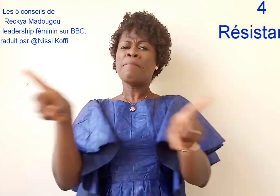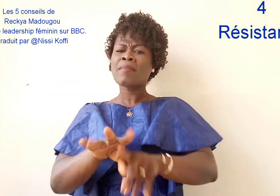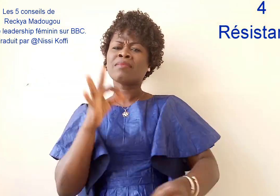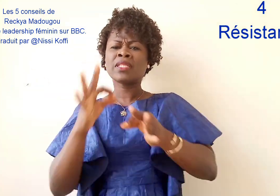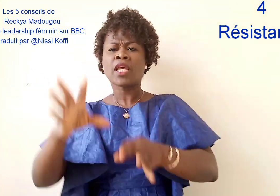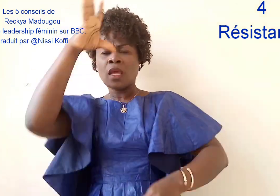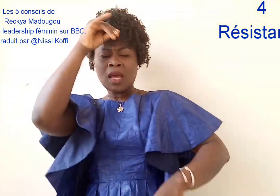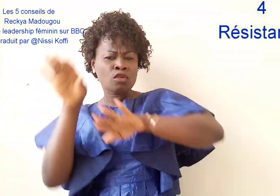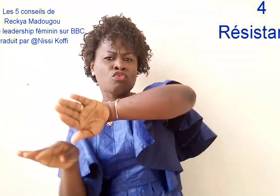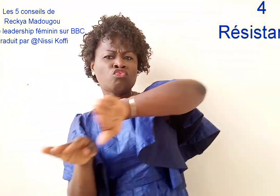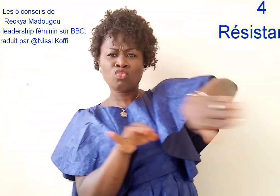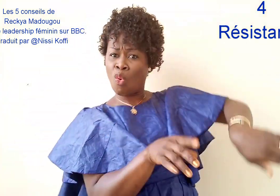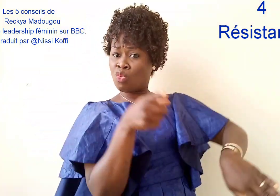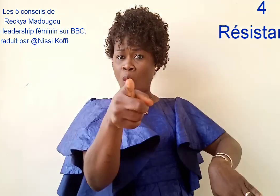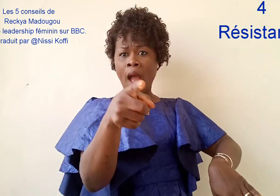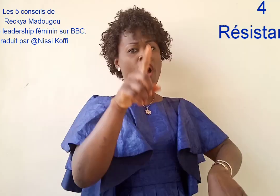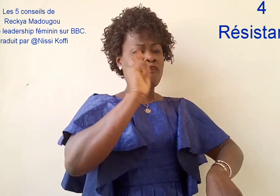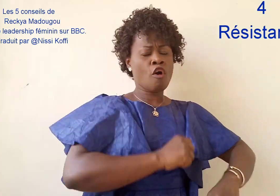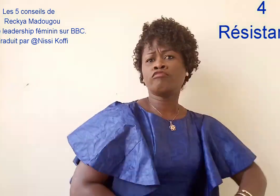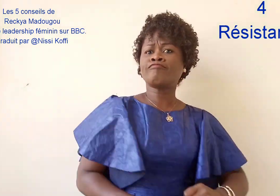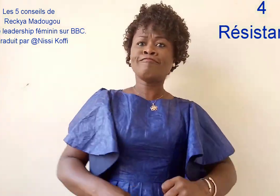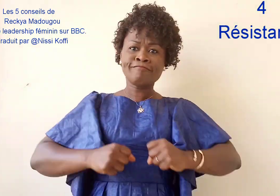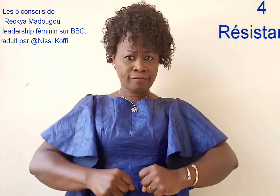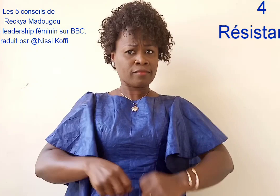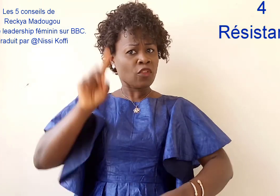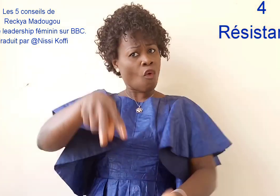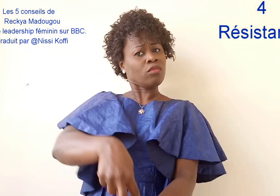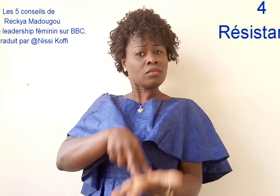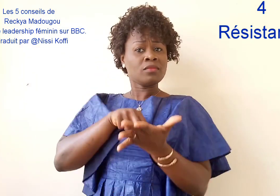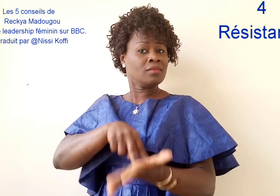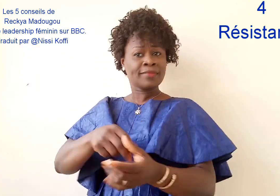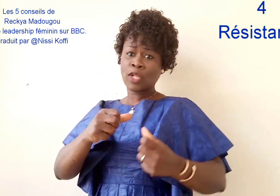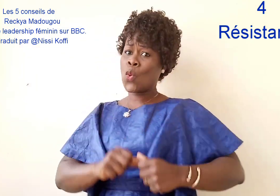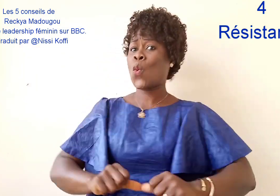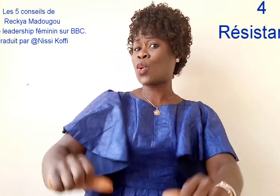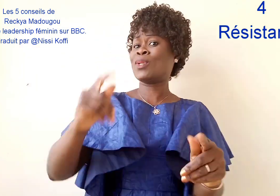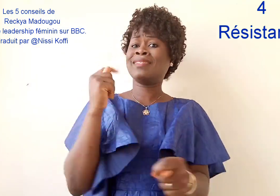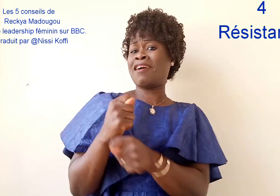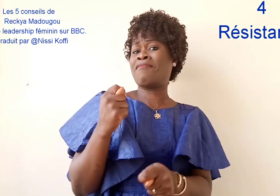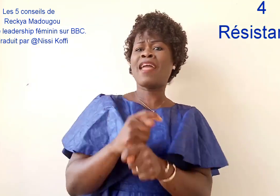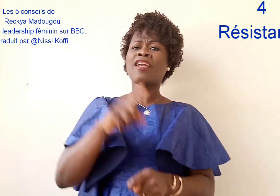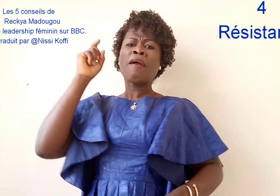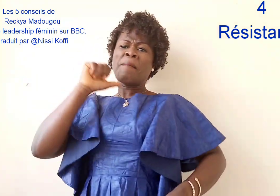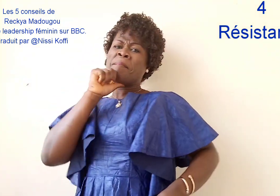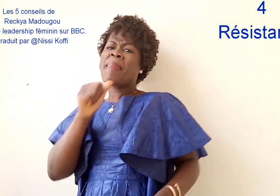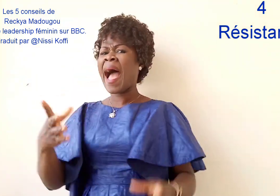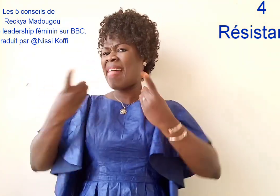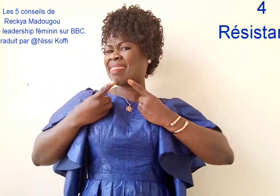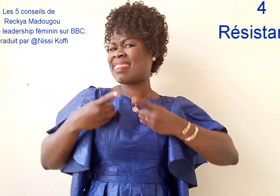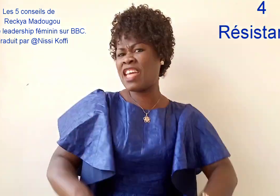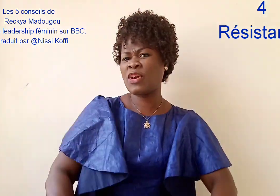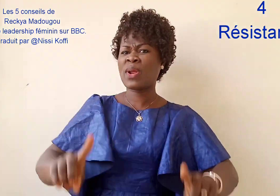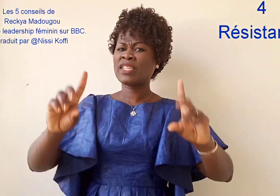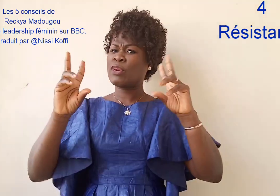la résistance à toute forme d'exaction. Parfois ce sont des exactions morales, c'est-à-dire que tellement on aura rabâché des bêtises sur vous